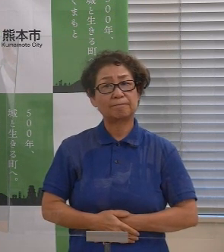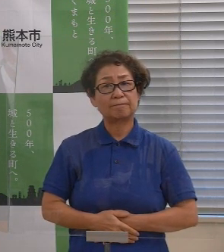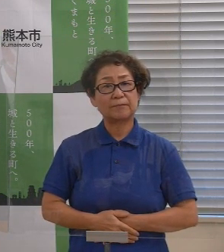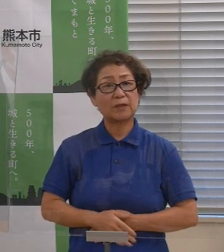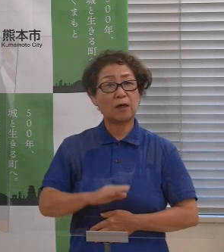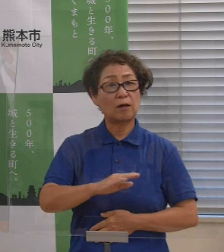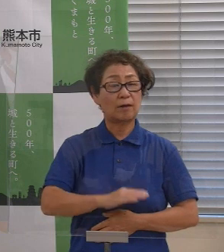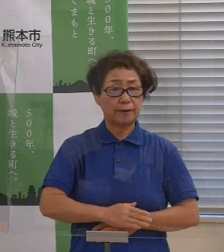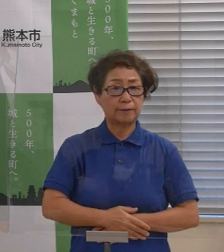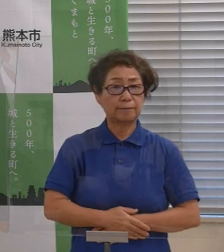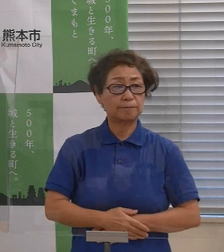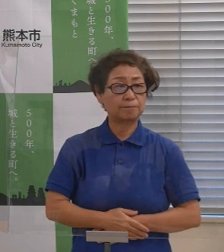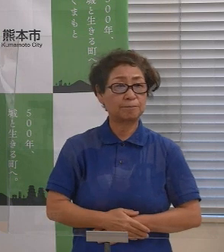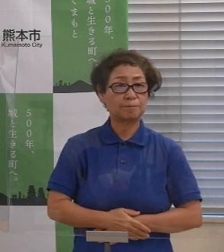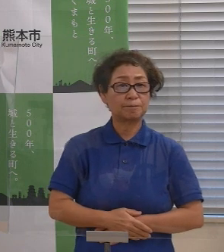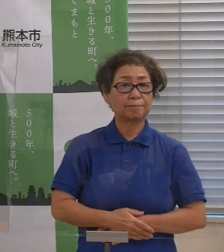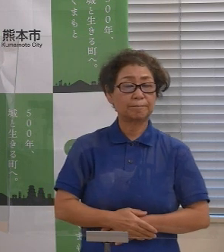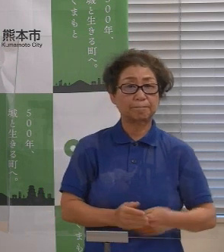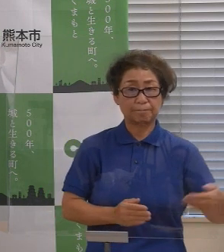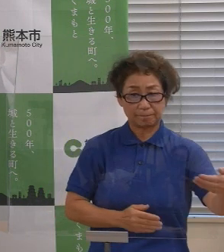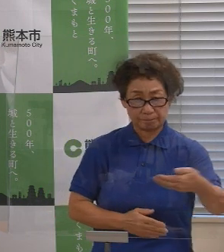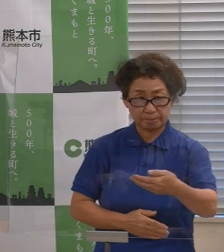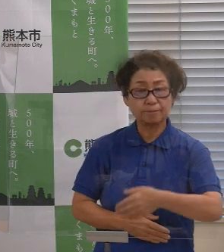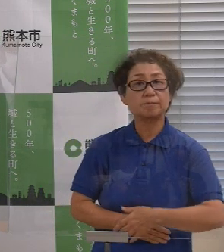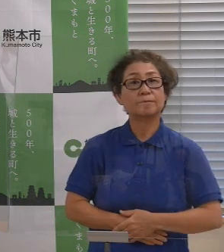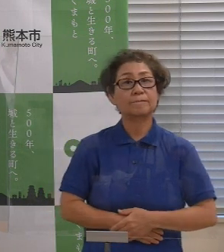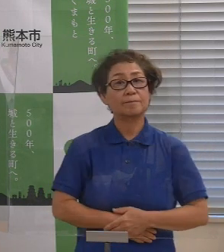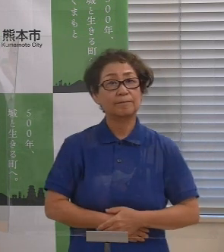じゃあ会社からお願いします。よろしくお願い します。はい、どうぞ。